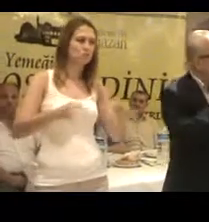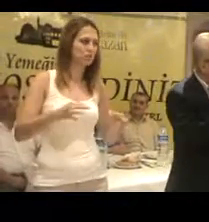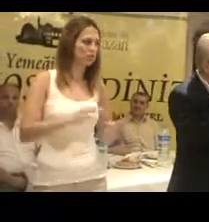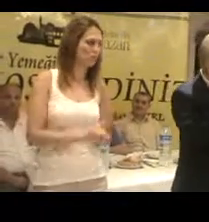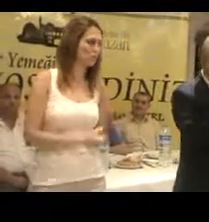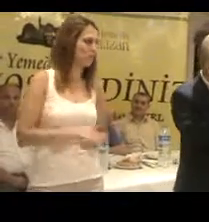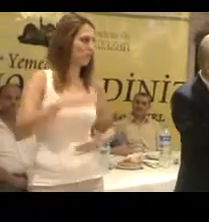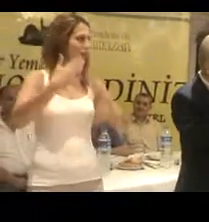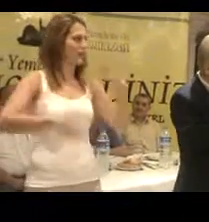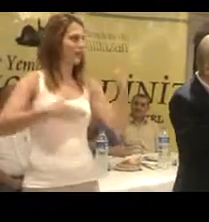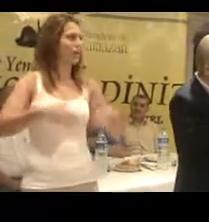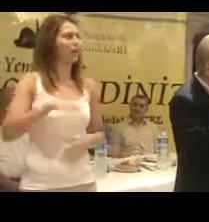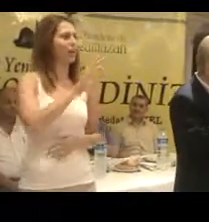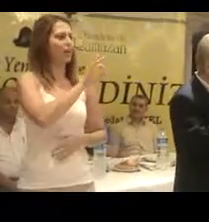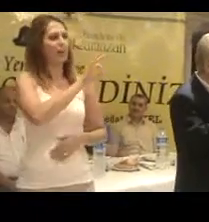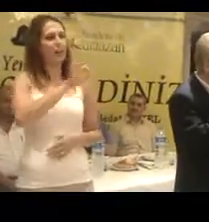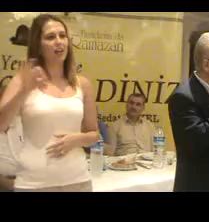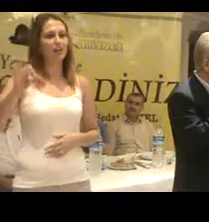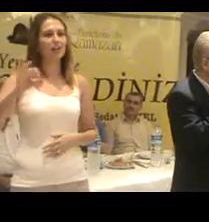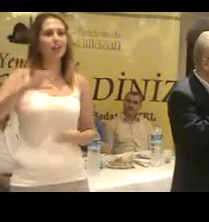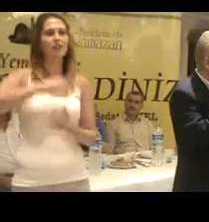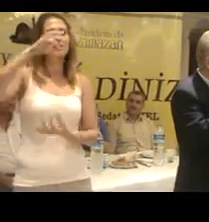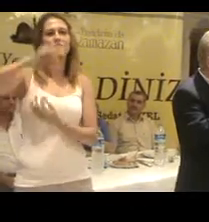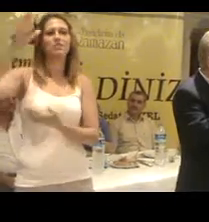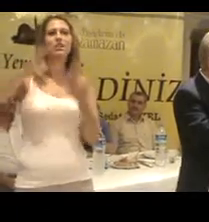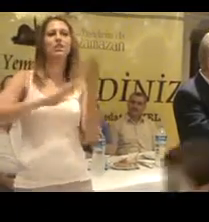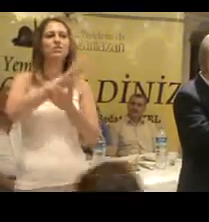engelsiz insanlar da bu eğitimden yararlandılar.